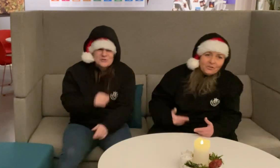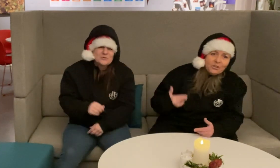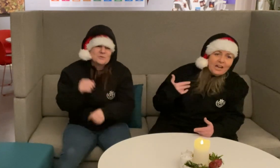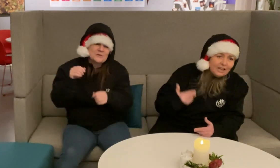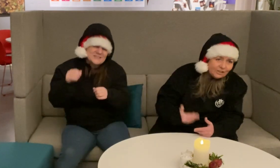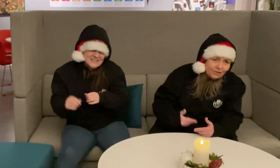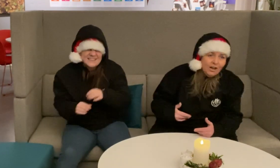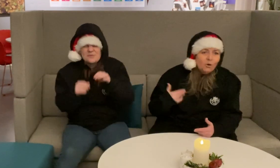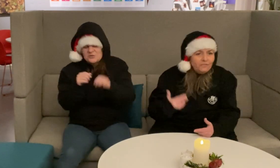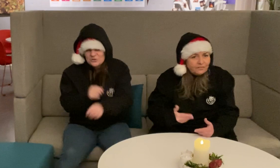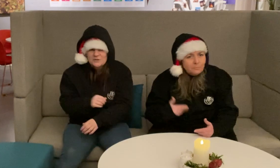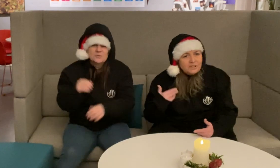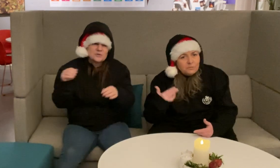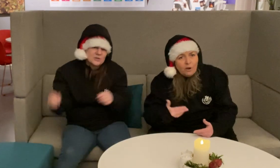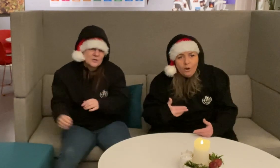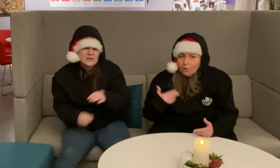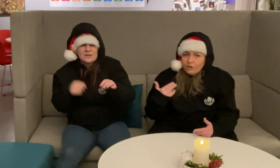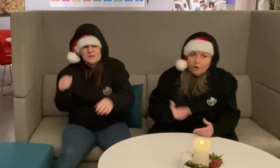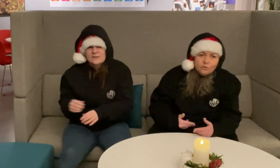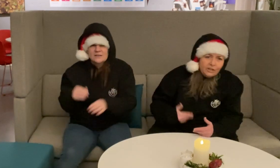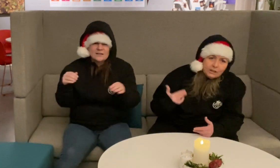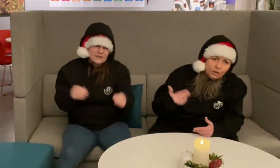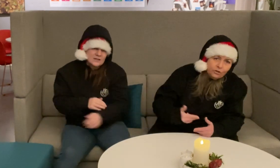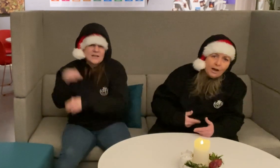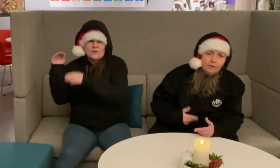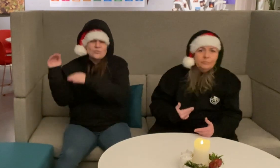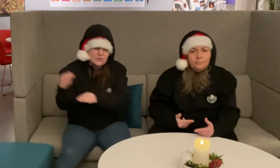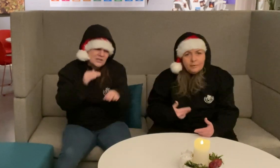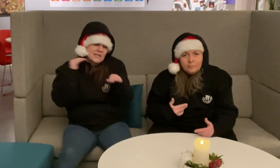försöker alla styra. Hon viftar med sitt spö och det gör oss helt yra.